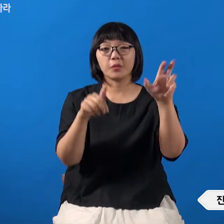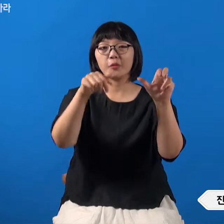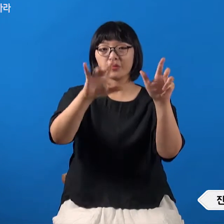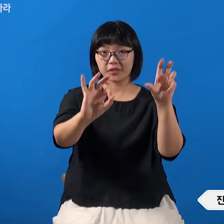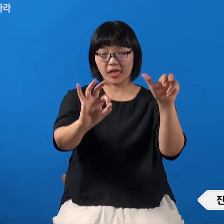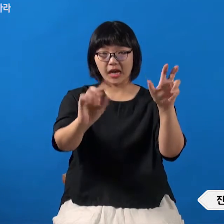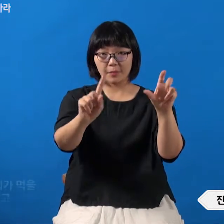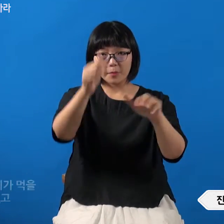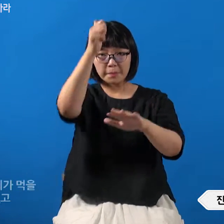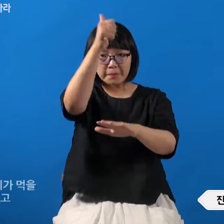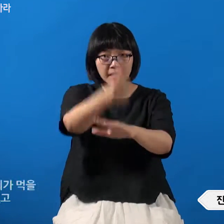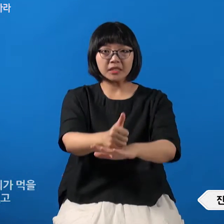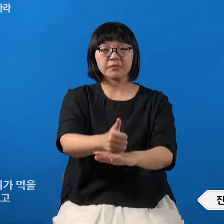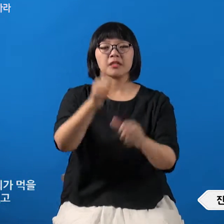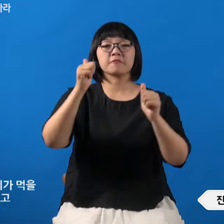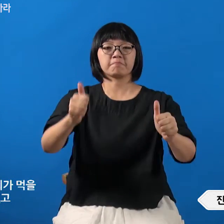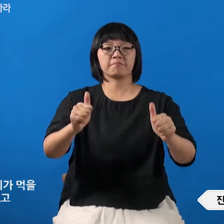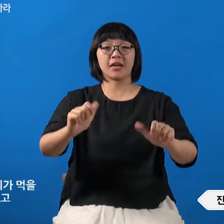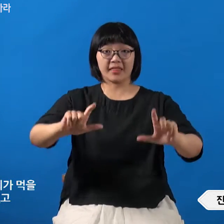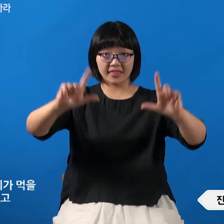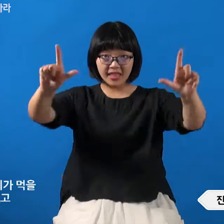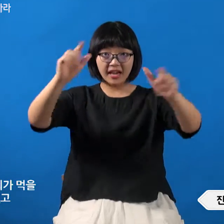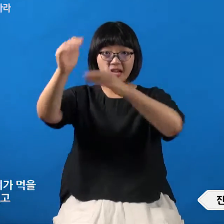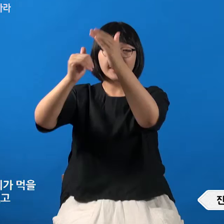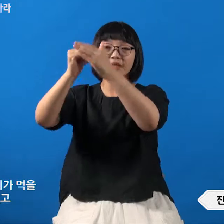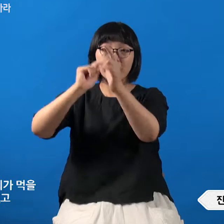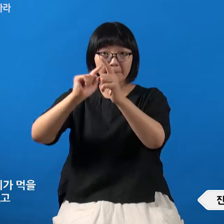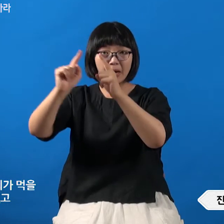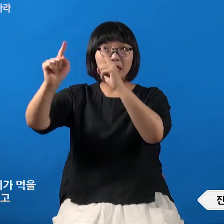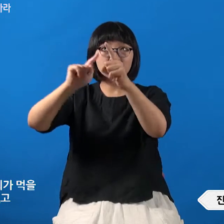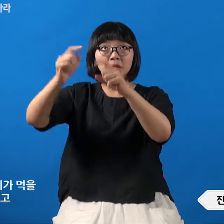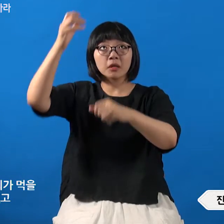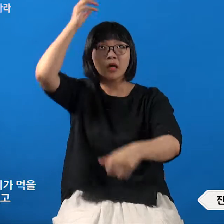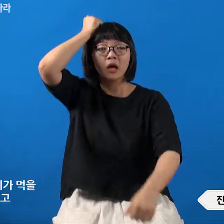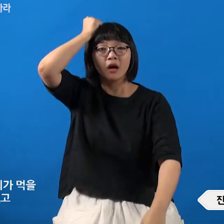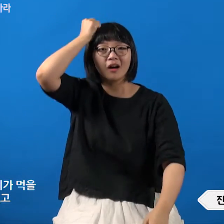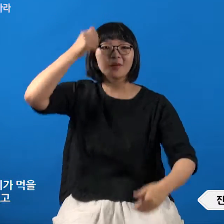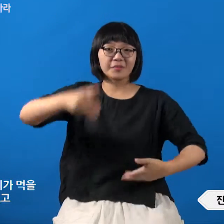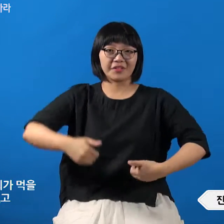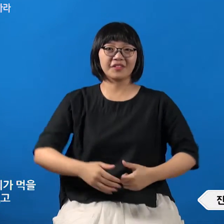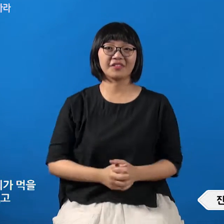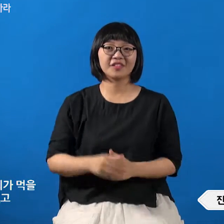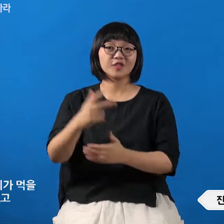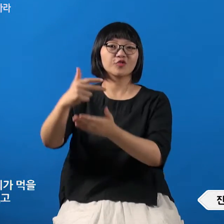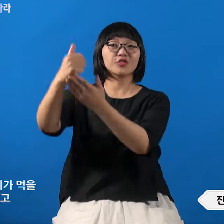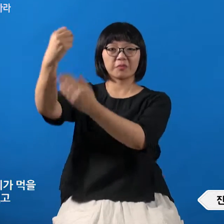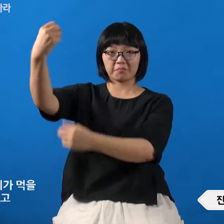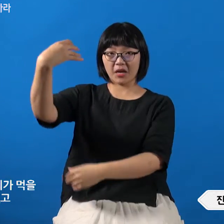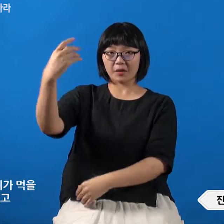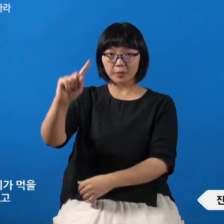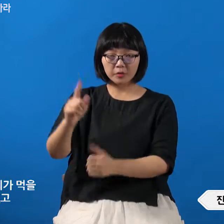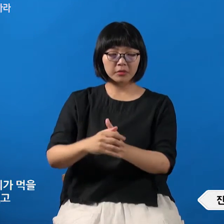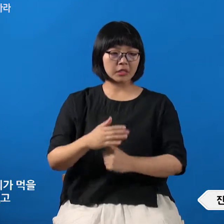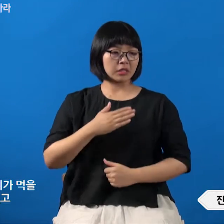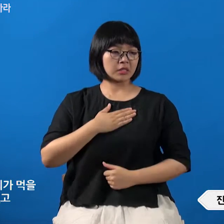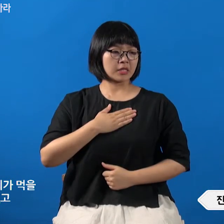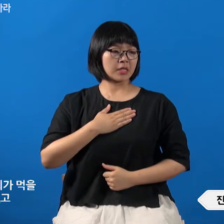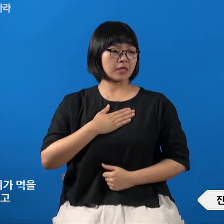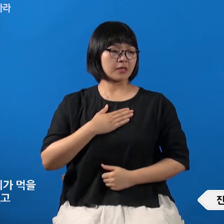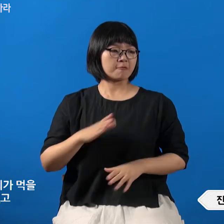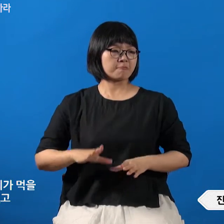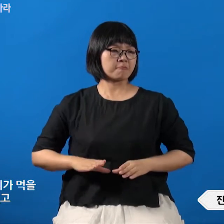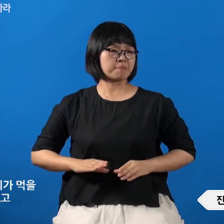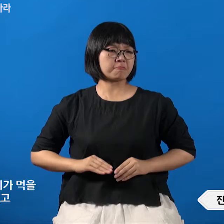마지막 때 심판의 때에 하나님 말씀을 우리는 기억합니다. 주님께서 말씀합니다. 내가 줄일 때 너희가 먹을 것을